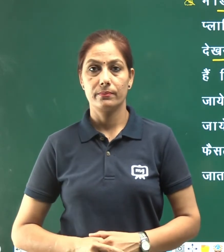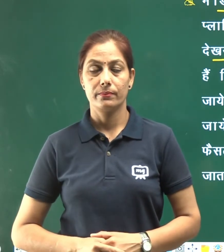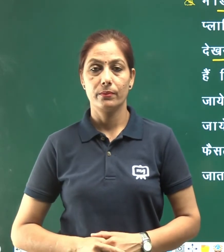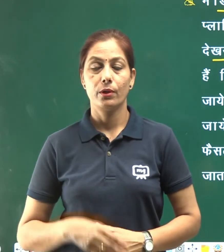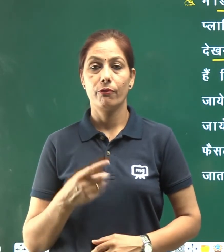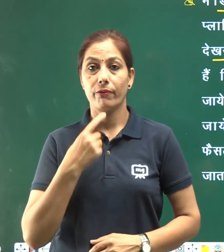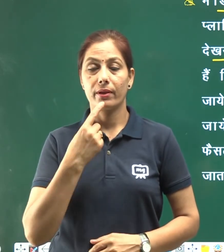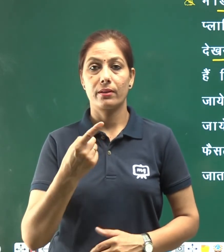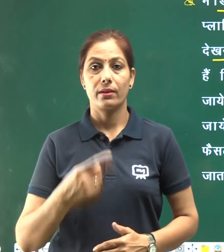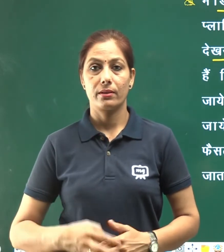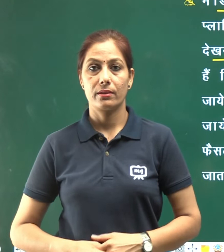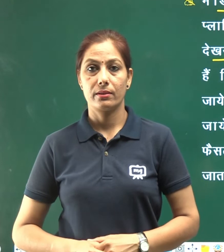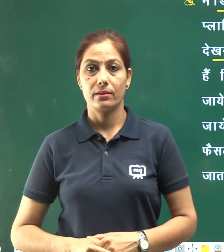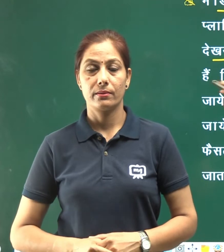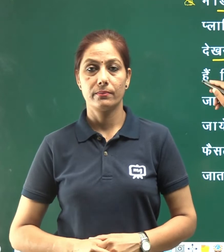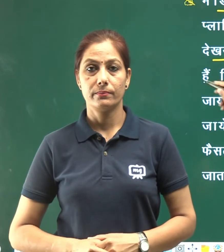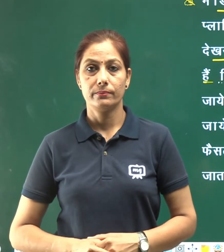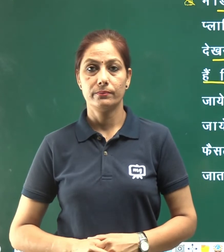वे कहते हैं कि